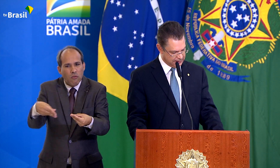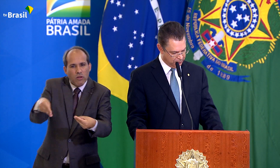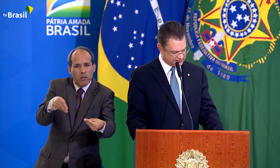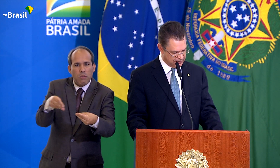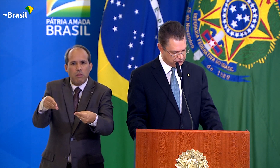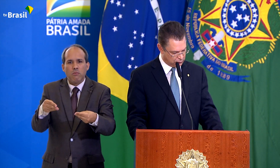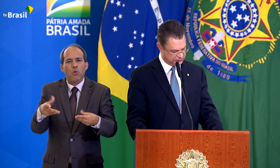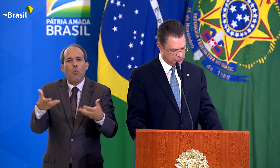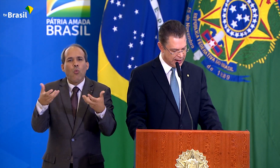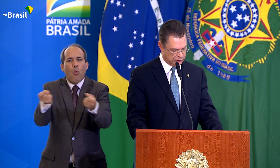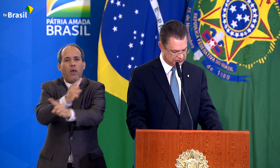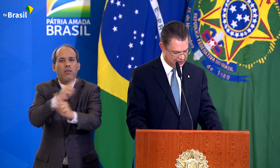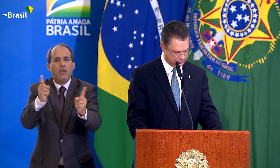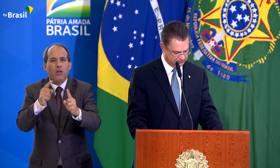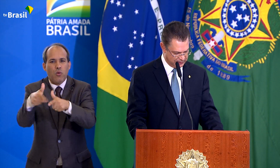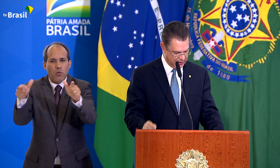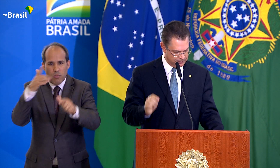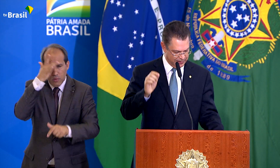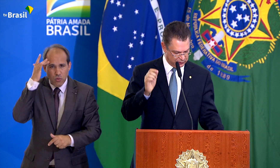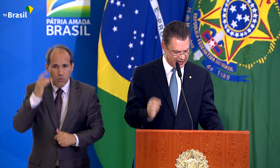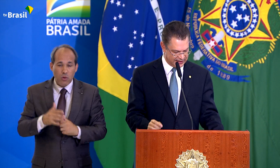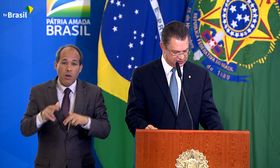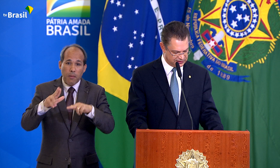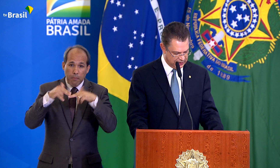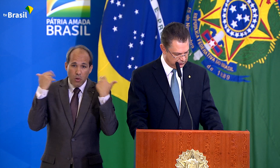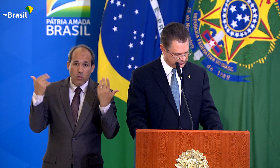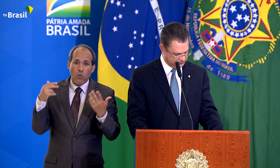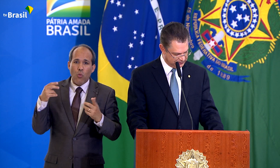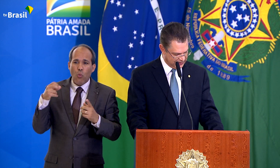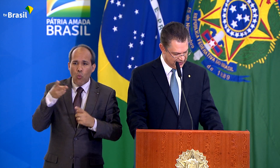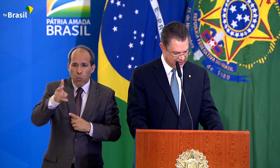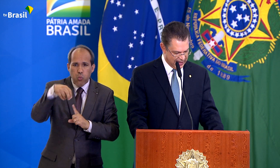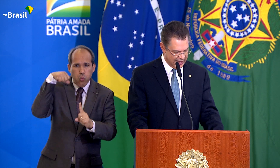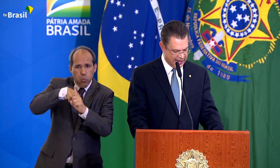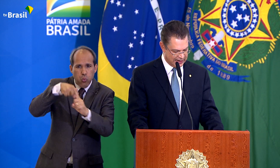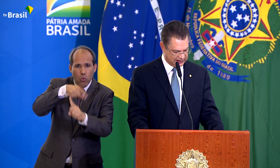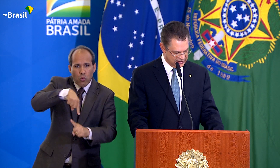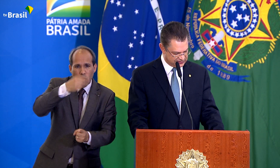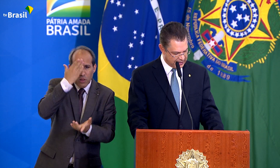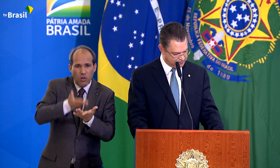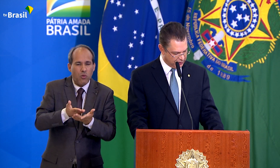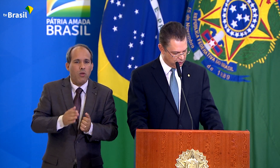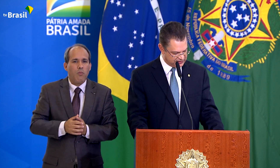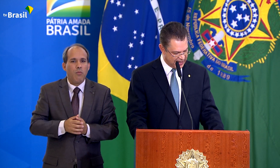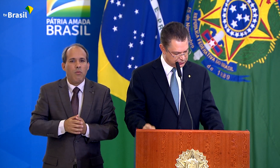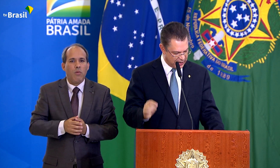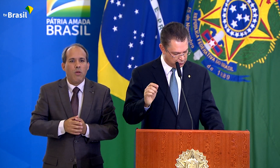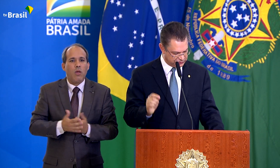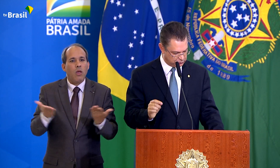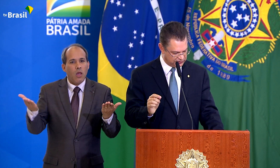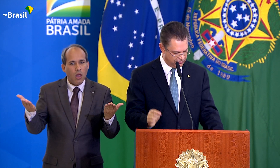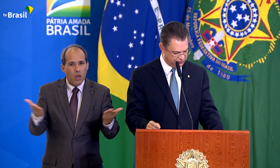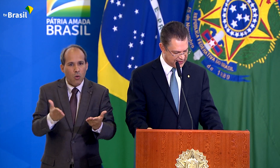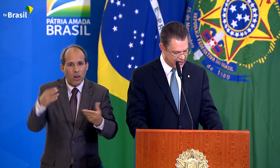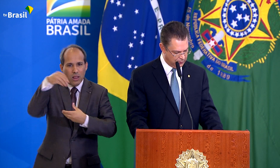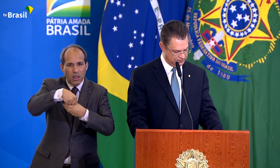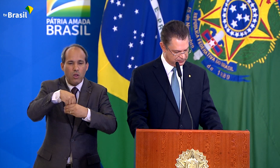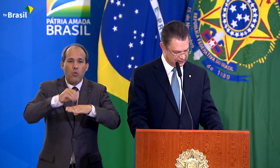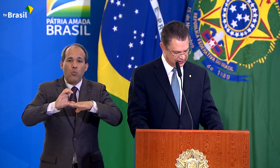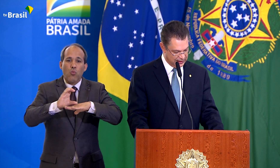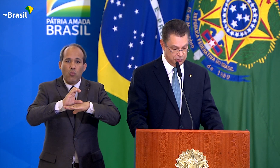para que possamos continuar lutando pelo que acreditamos é que está preconizado na Constituição